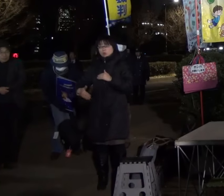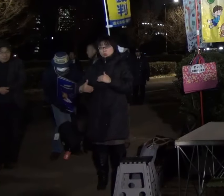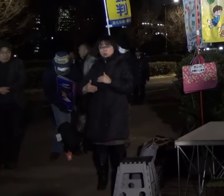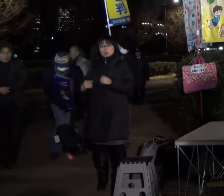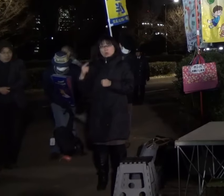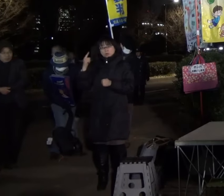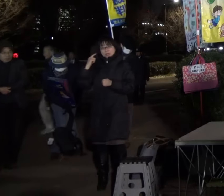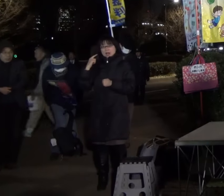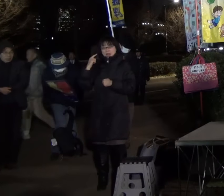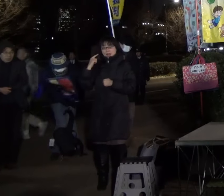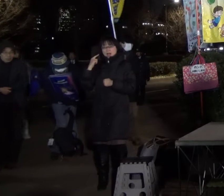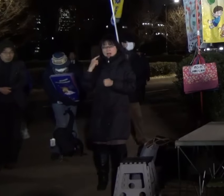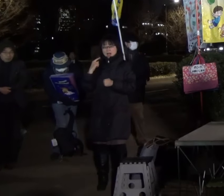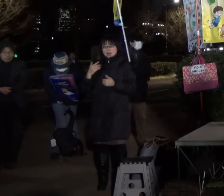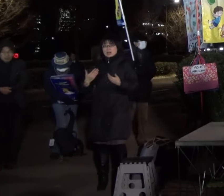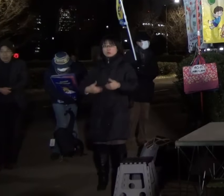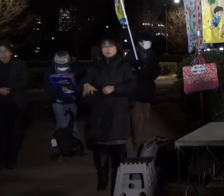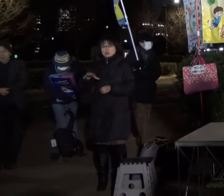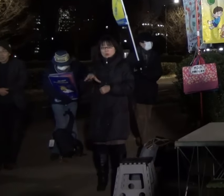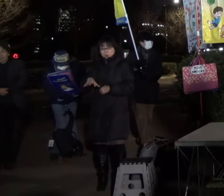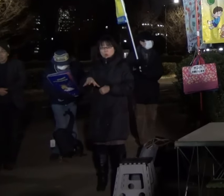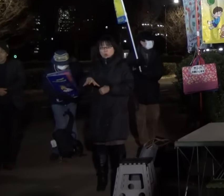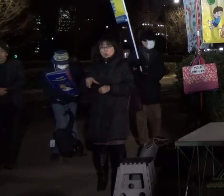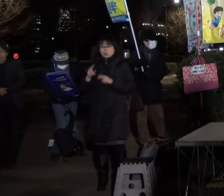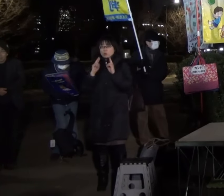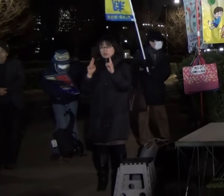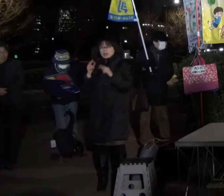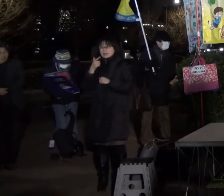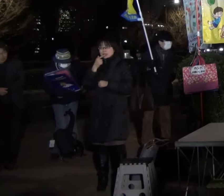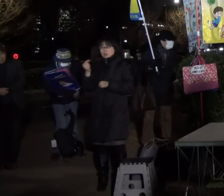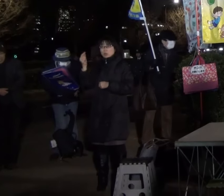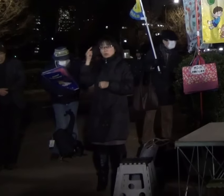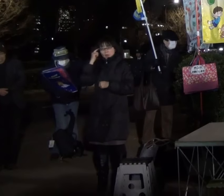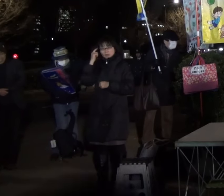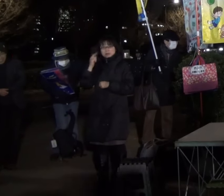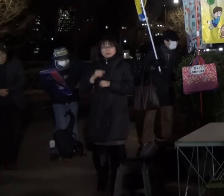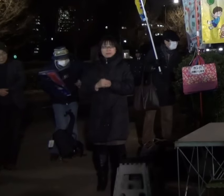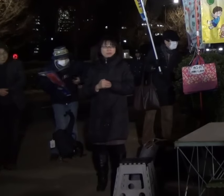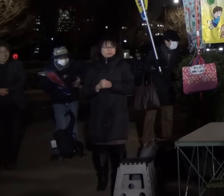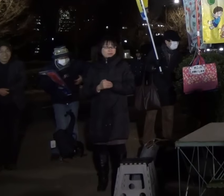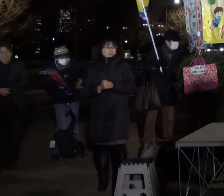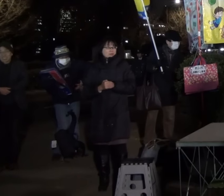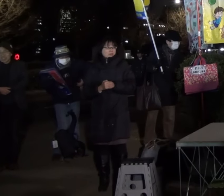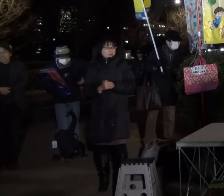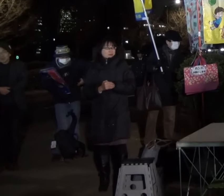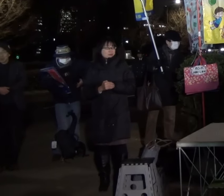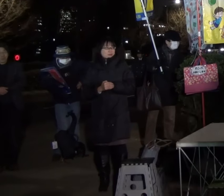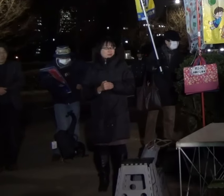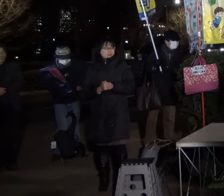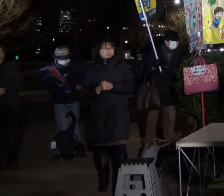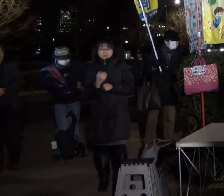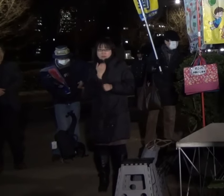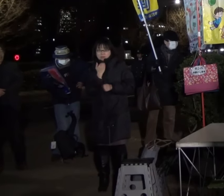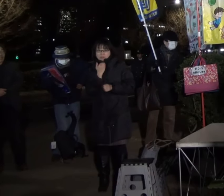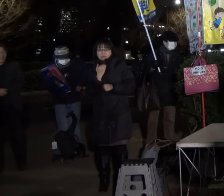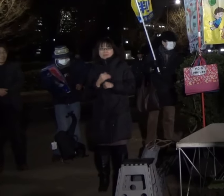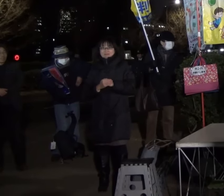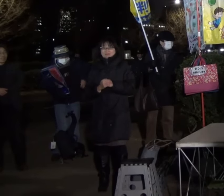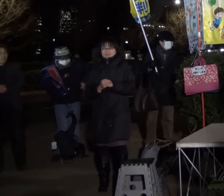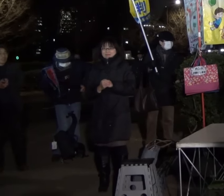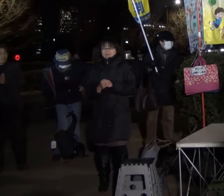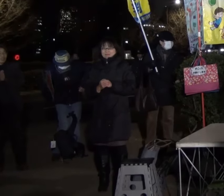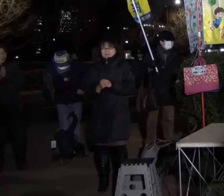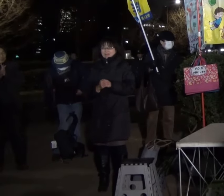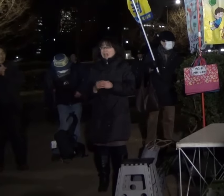ふるさとを歌いたいと思います。ちょっと待ってくださいとのことです。はい、20秒。はい、寒い季節